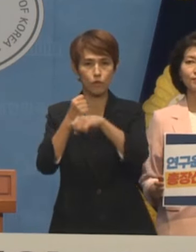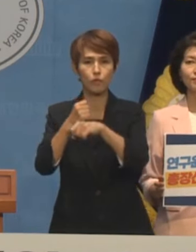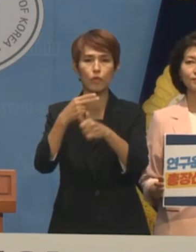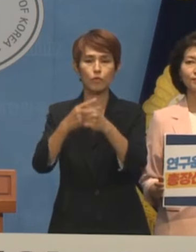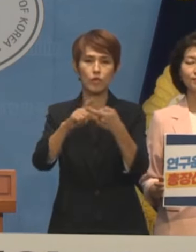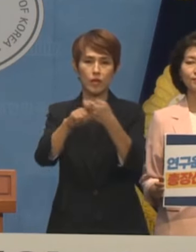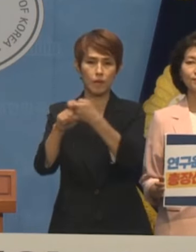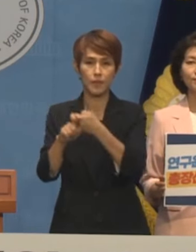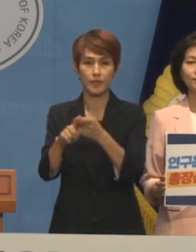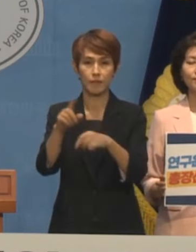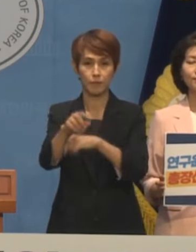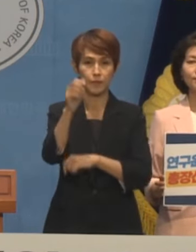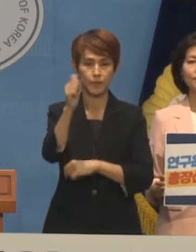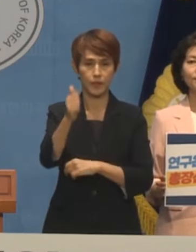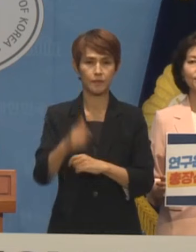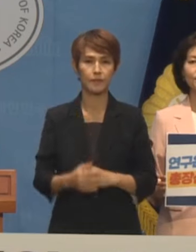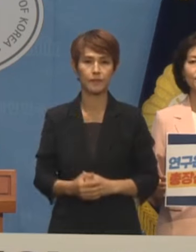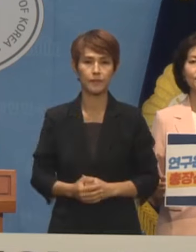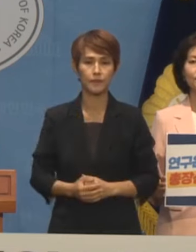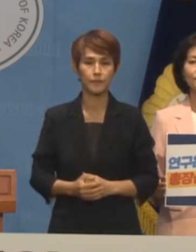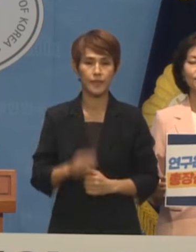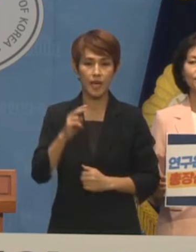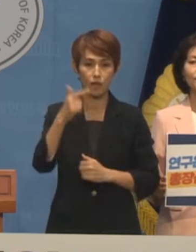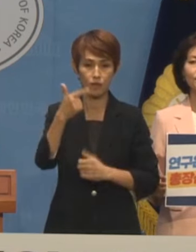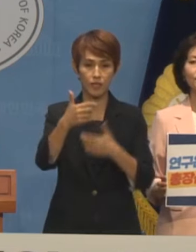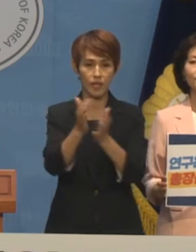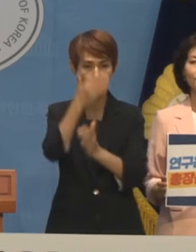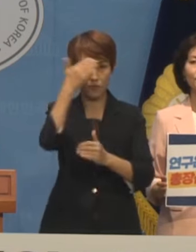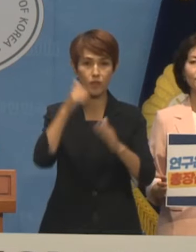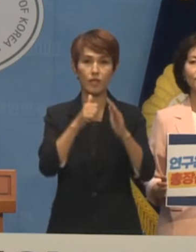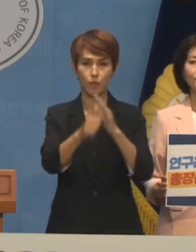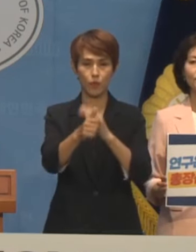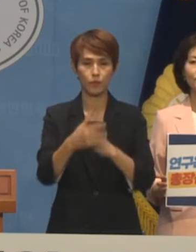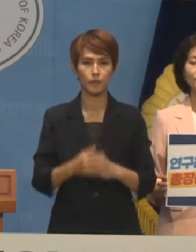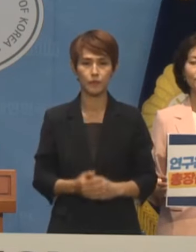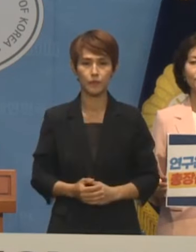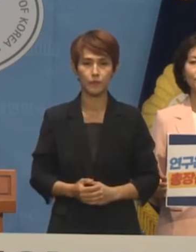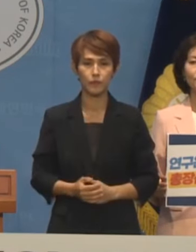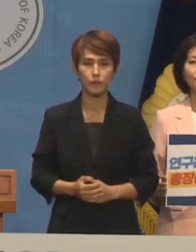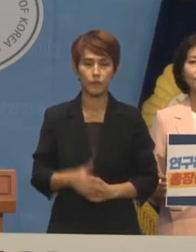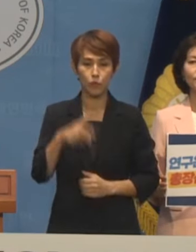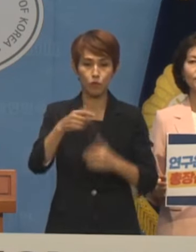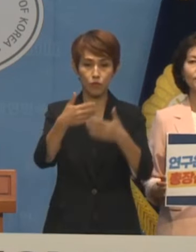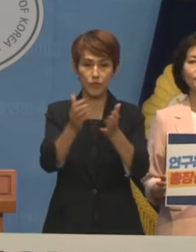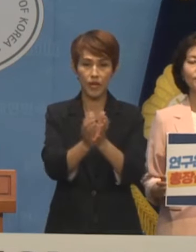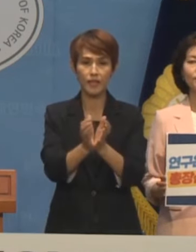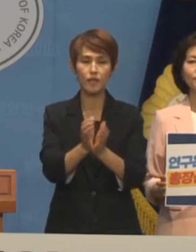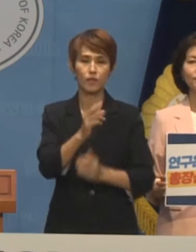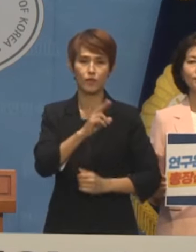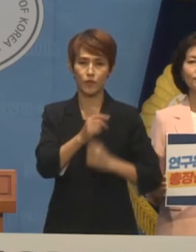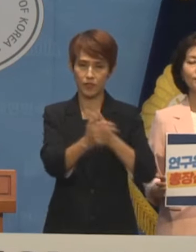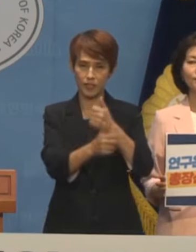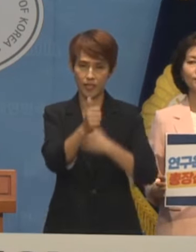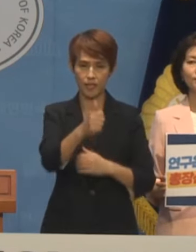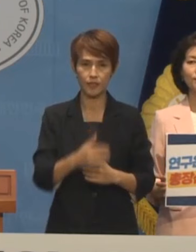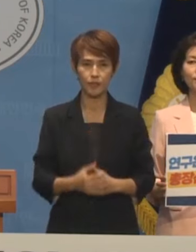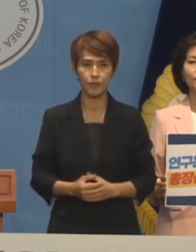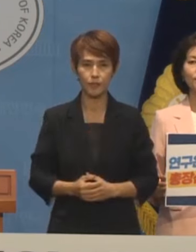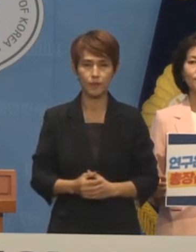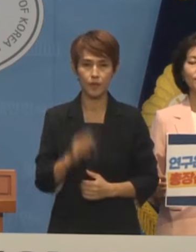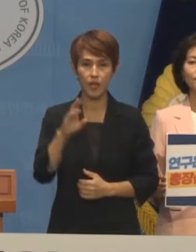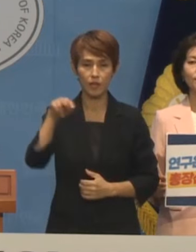연합회 사무총장 김진현 야6당 청년대표 김중훈 조국혁신당 인천시당 위원장 그리고